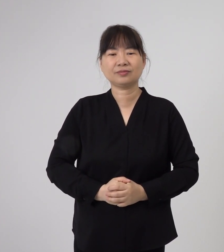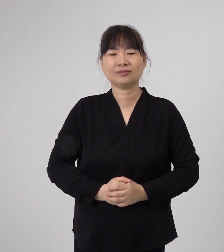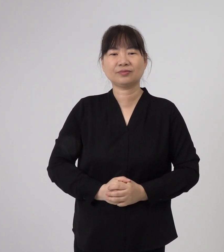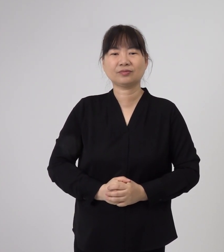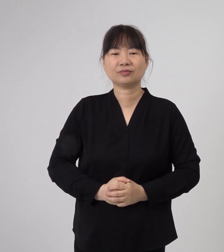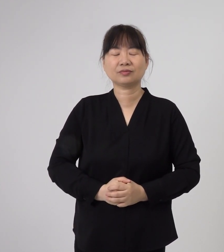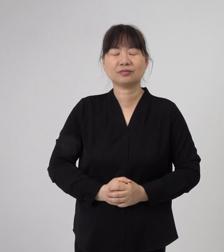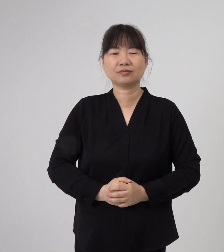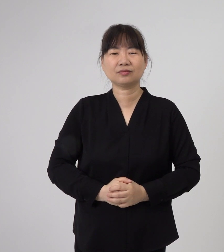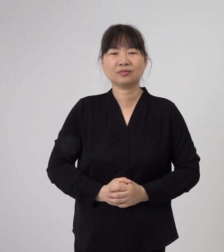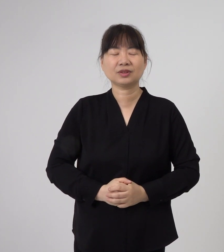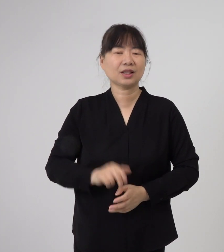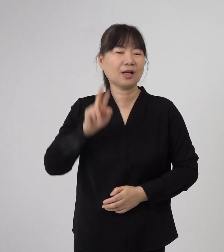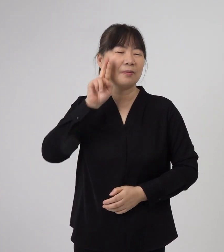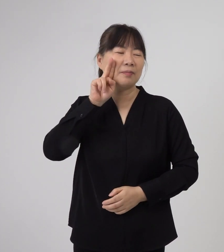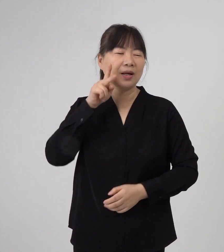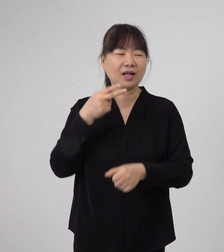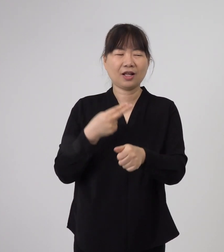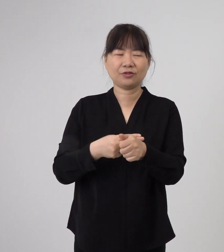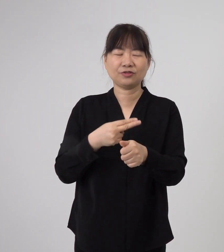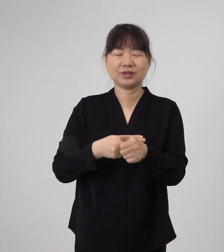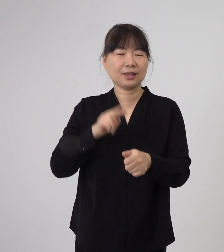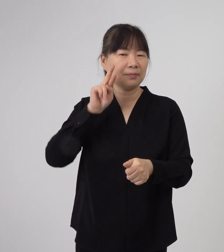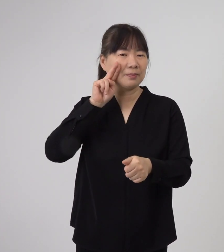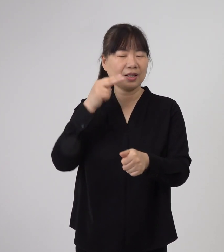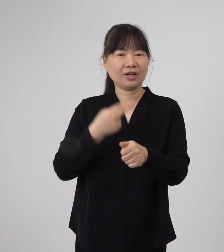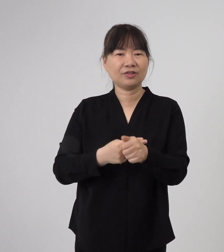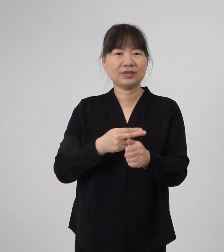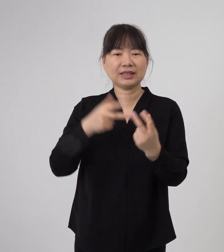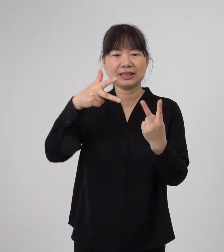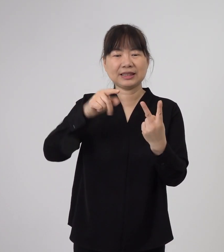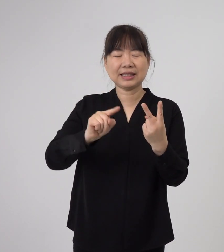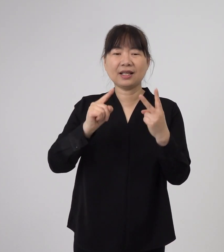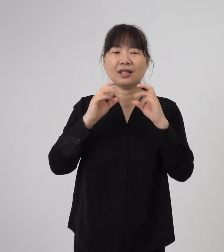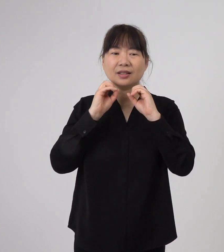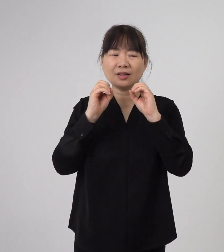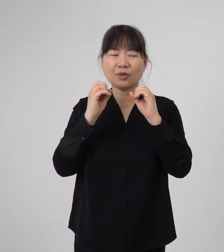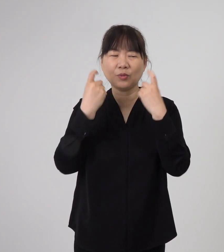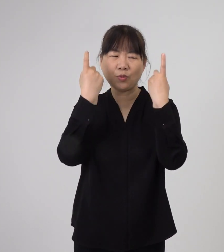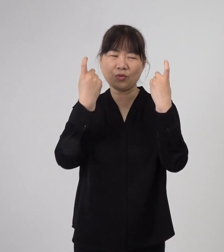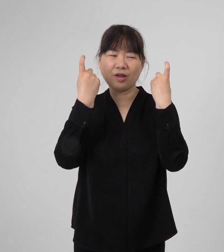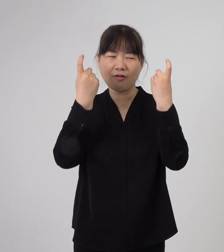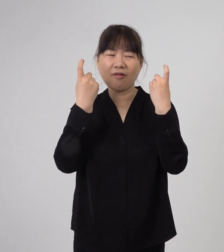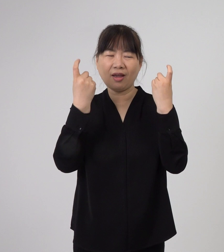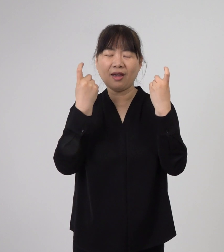이 대목은 이제 바울이 2차 선교 여행을 이제